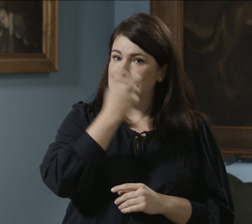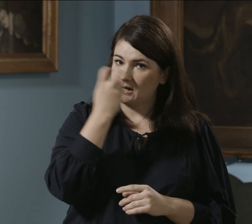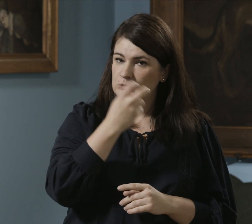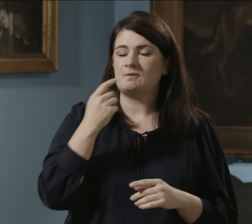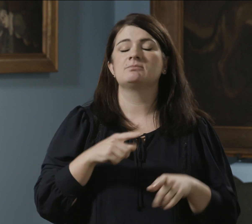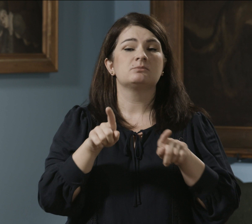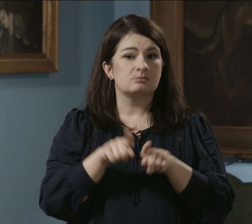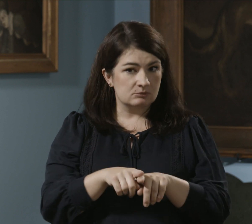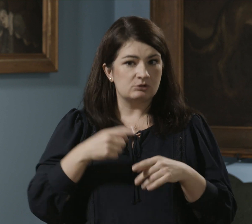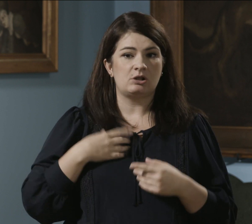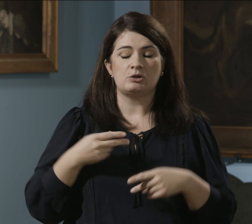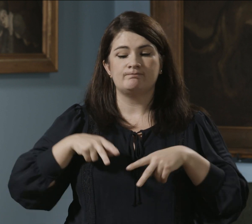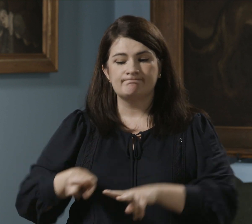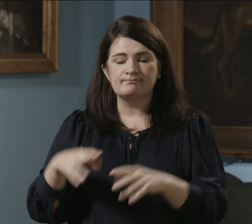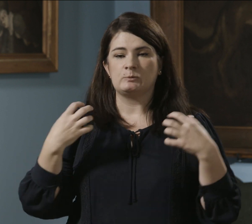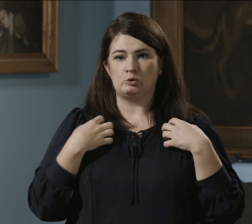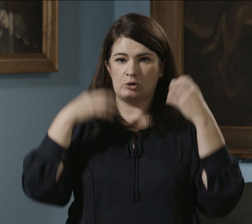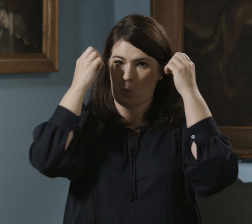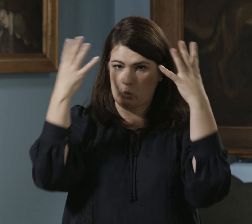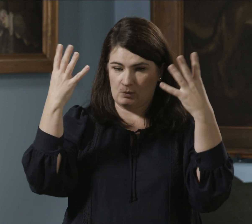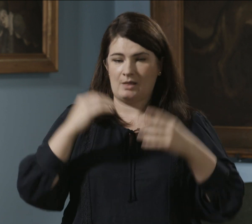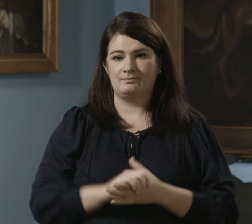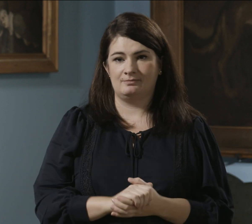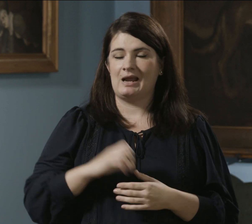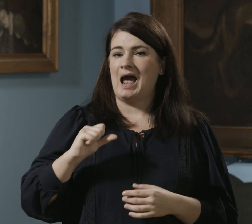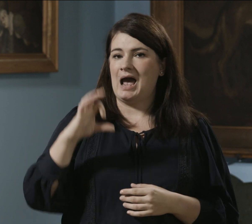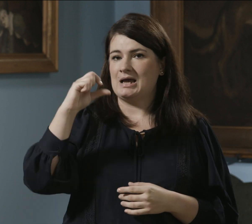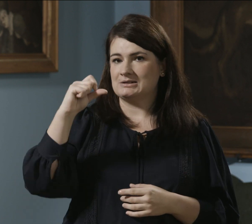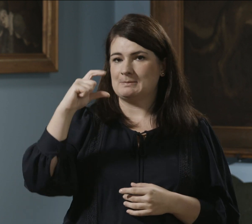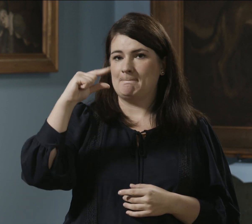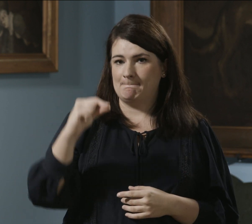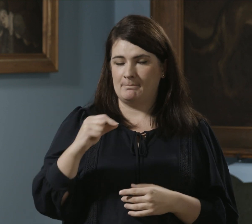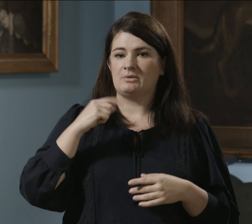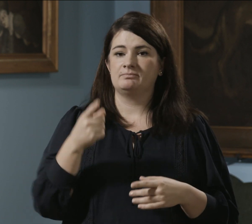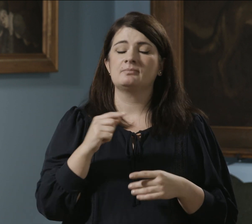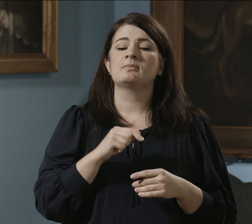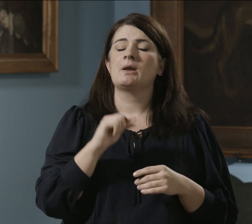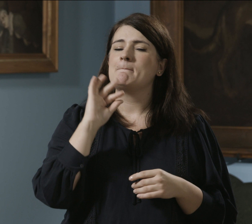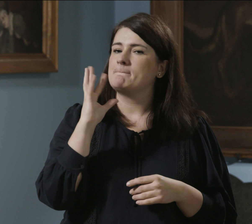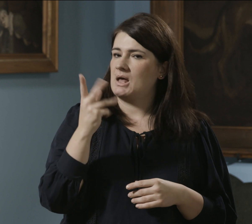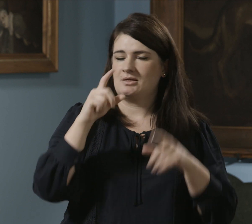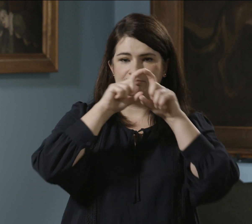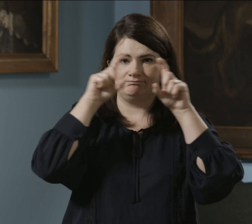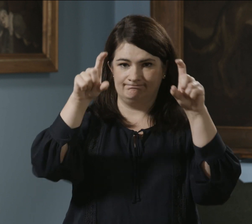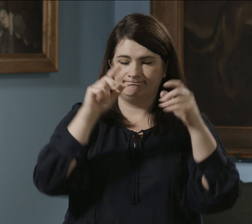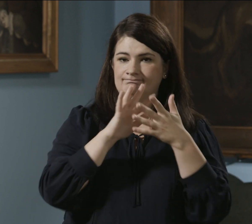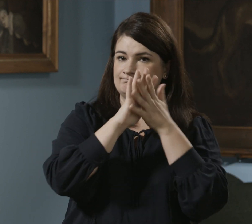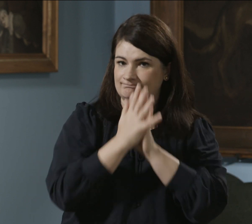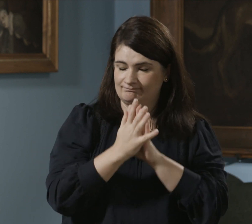zainteresowania i też uczestniczyć w życiu kulturalnym. Akademia Sztuk Pięknych składa się z wielu pięknych, zabytkowych budynków